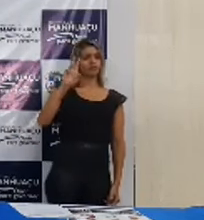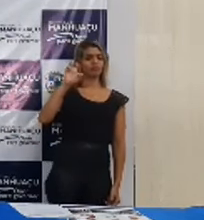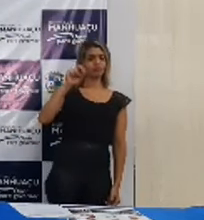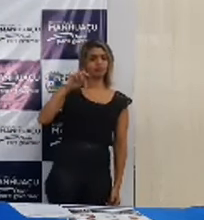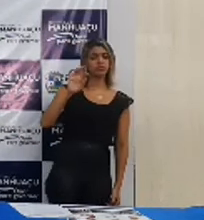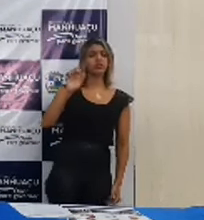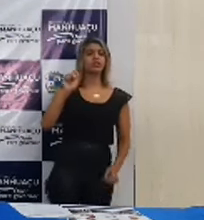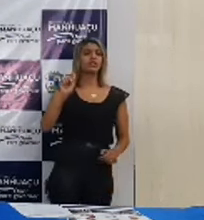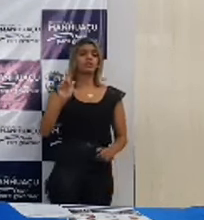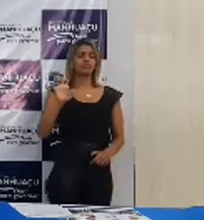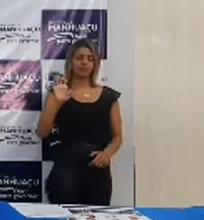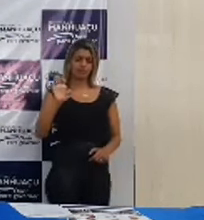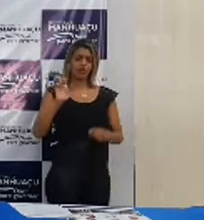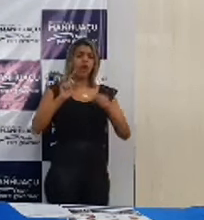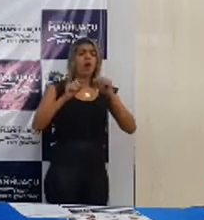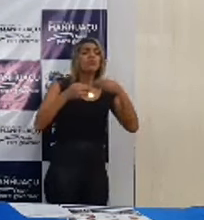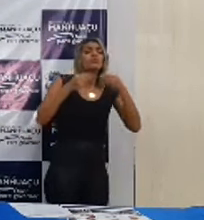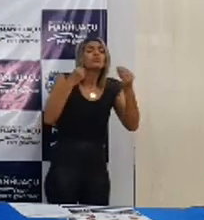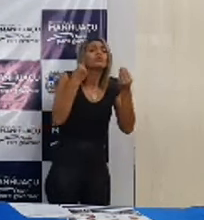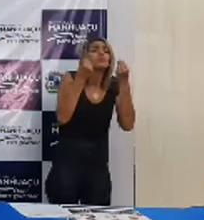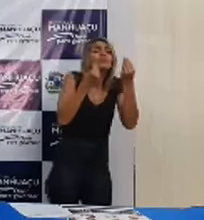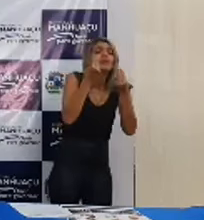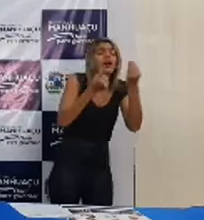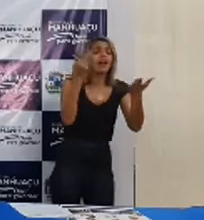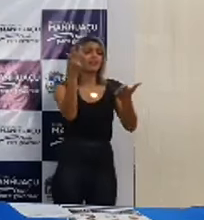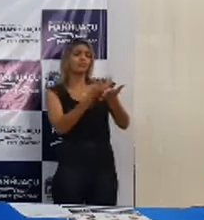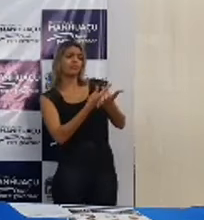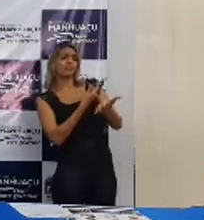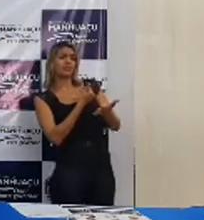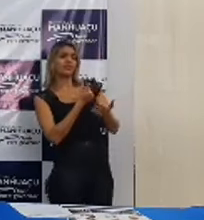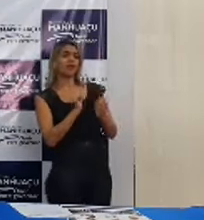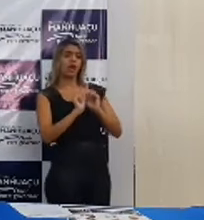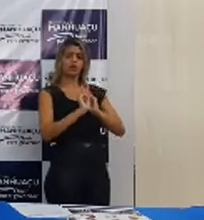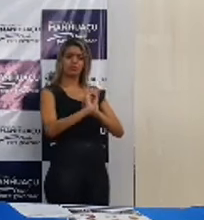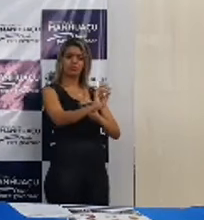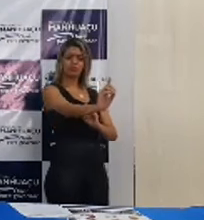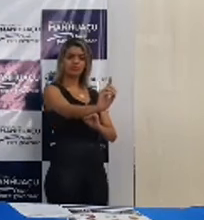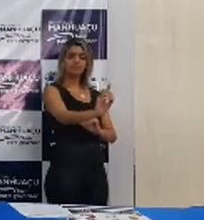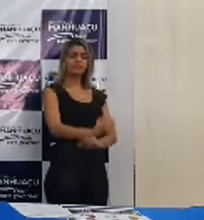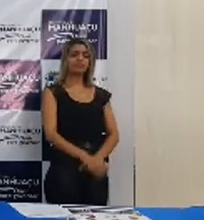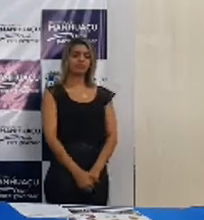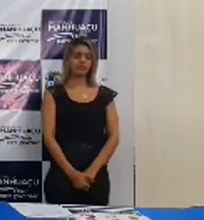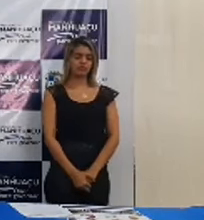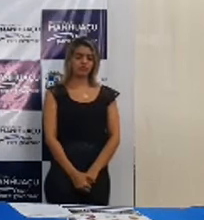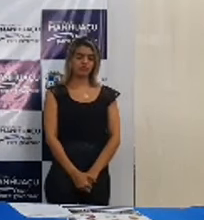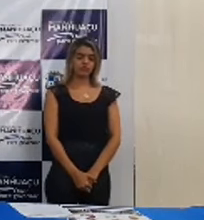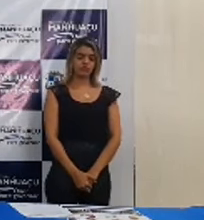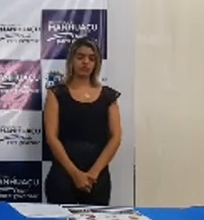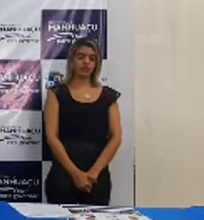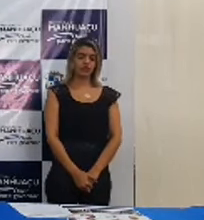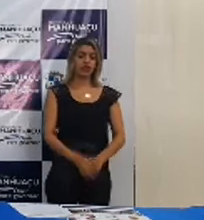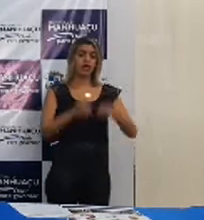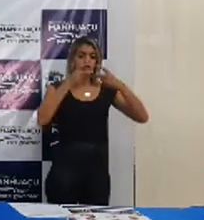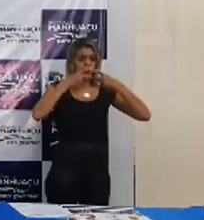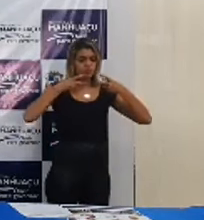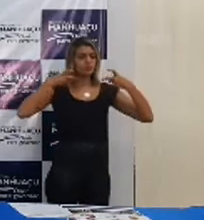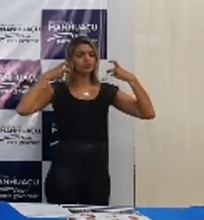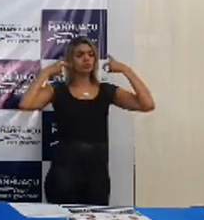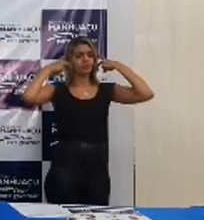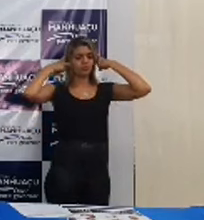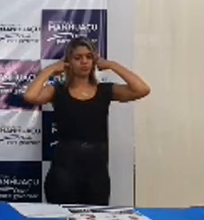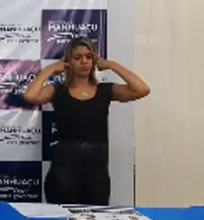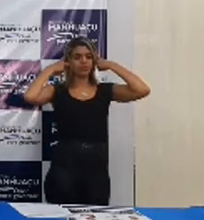se mudou alguma coisa, que eles têm um grau de atendimento. A questão de máscaras, é aquilo que eu falei, a gente vai colocar as pessoas